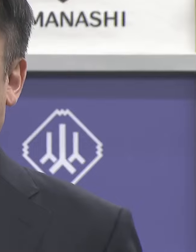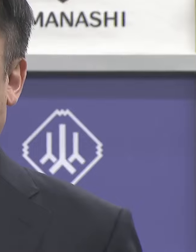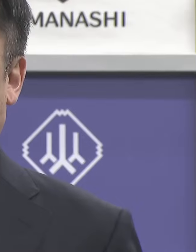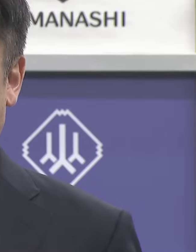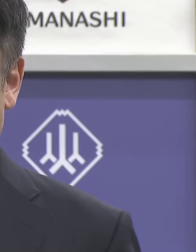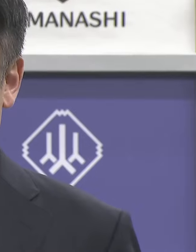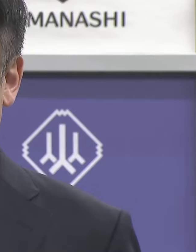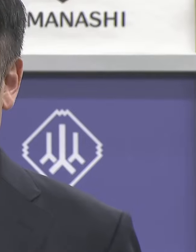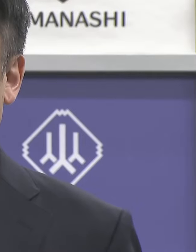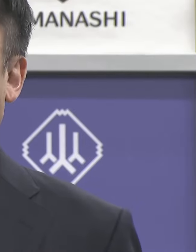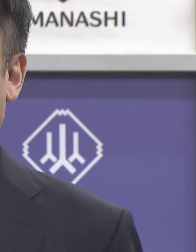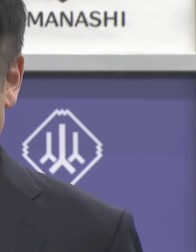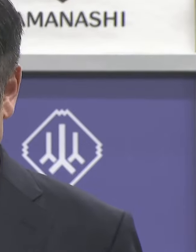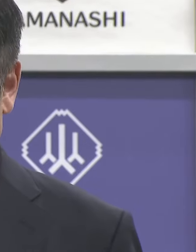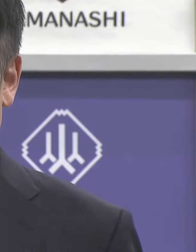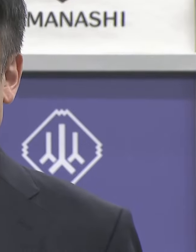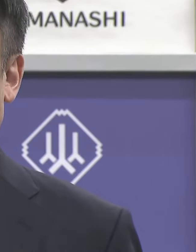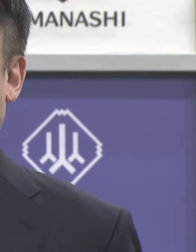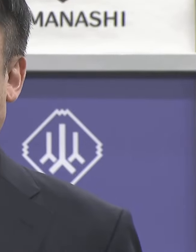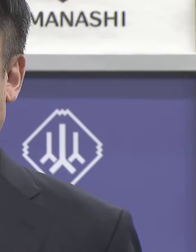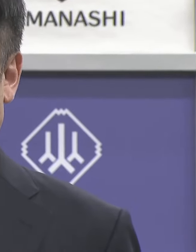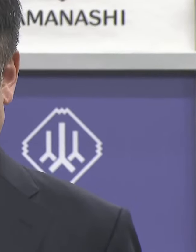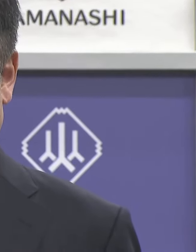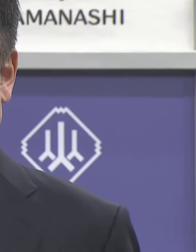かりと貢献をしていきたいと思います。